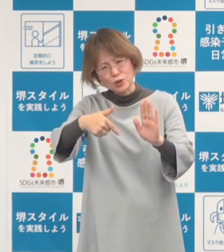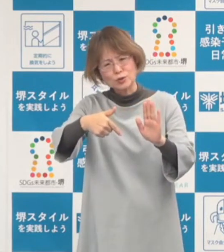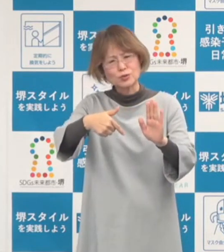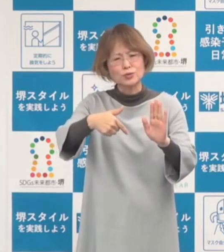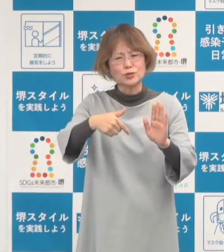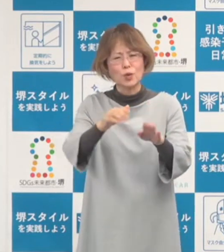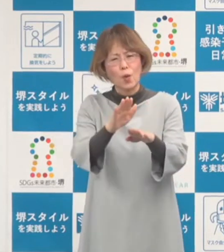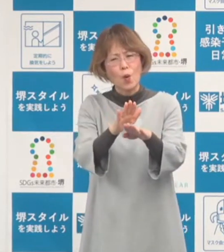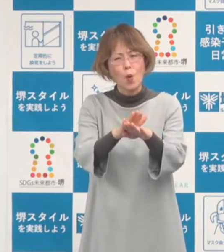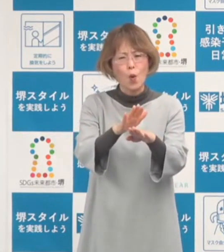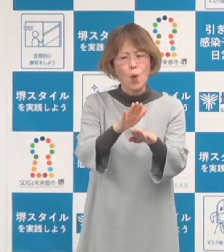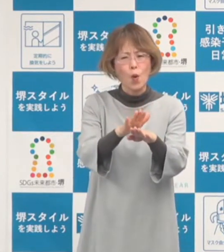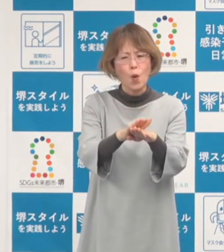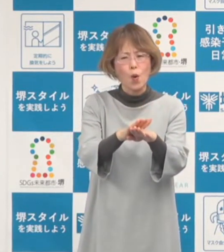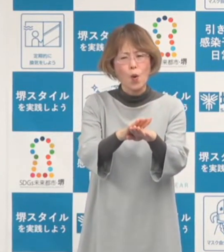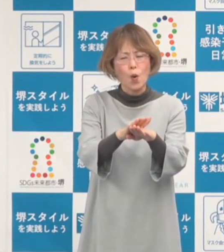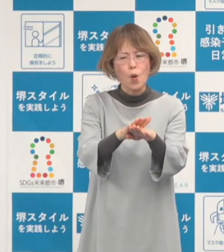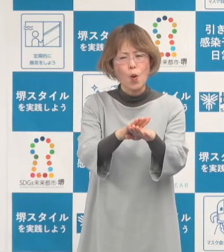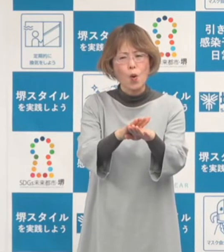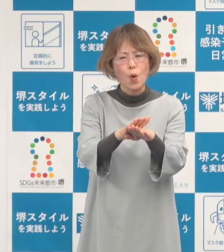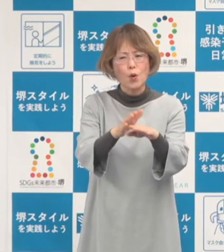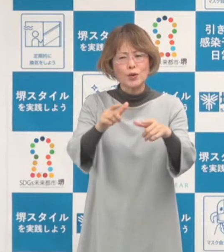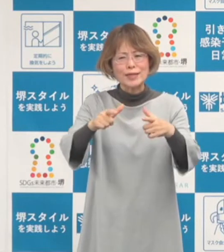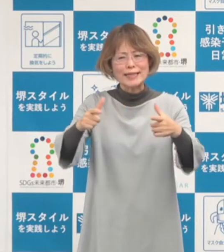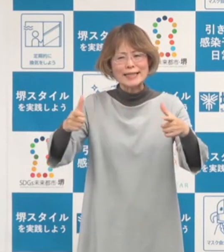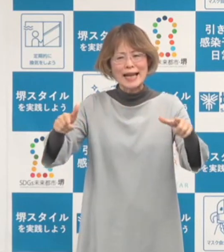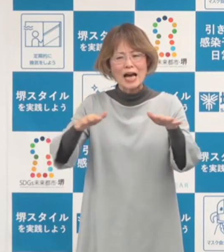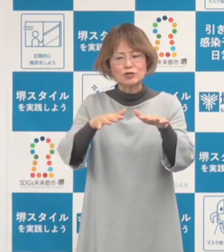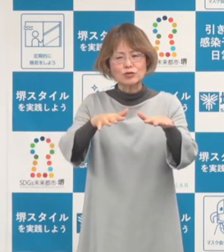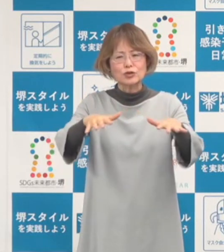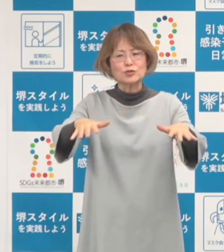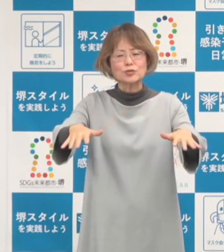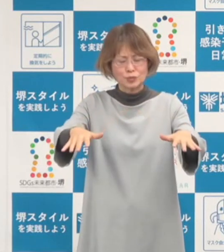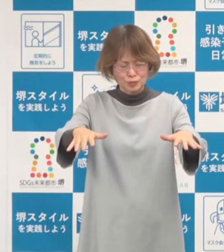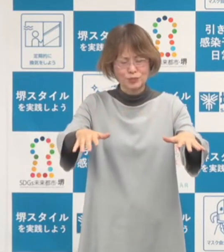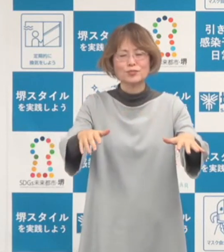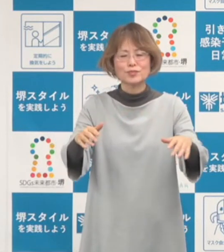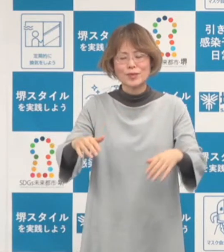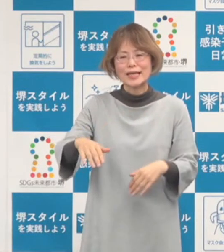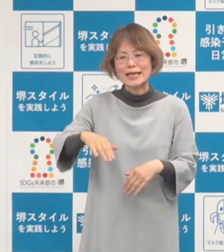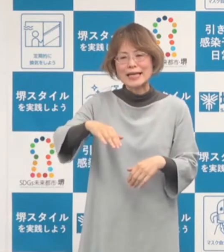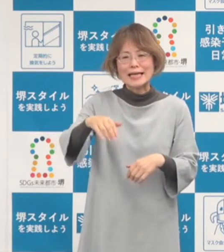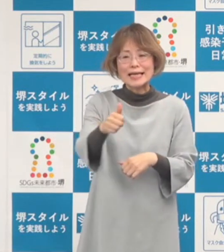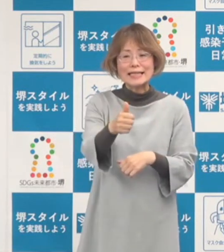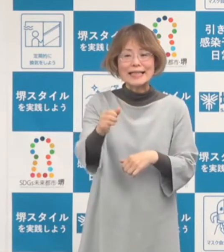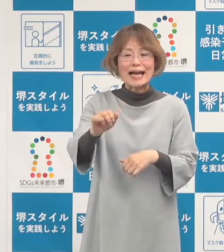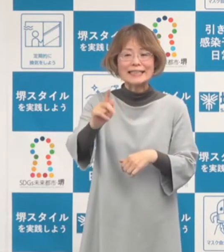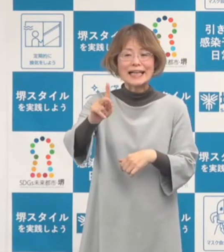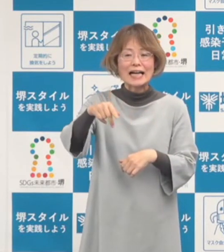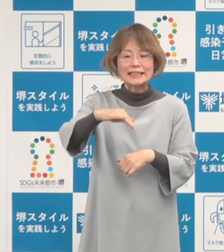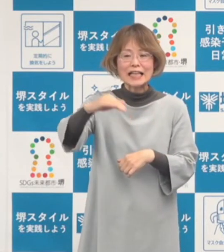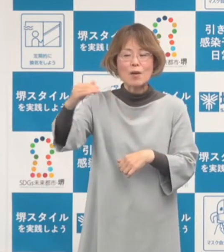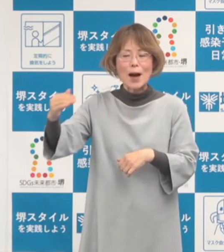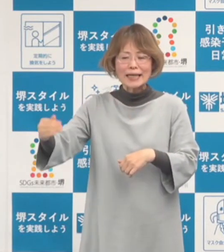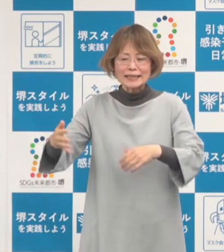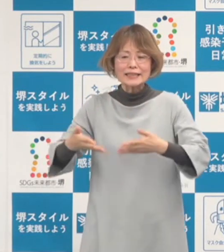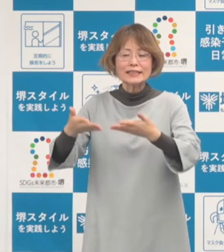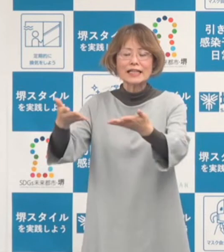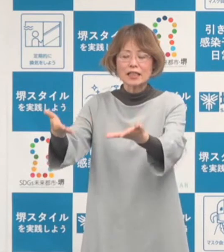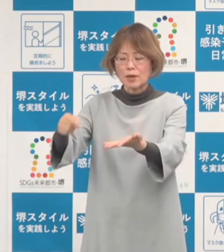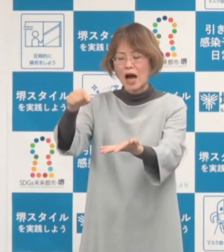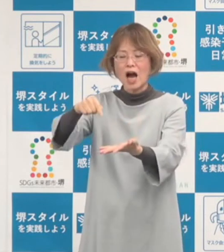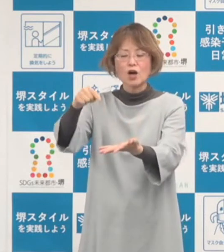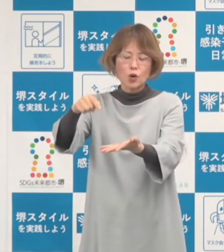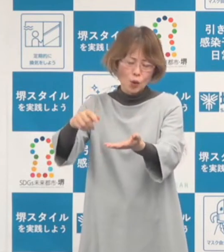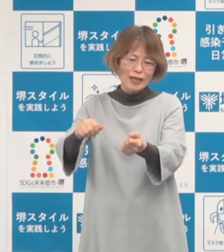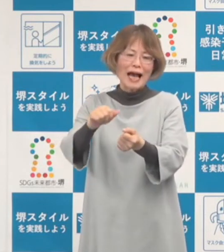をこう広く、特に代官山でアピールする上で2回目だけ出せば、これが堺キッチンなんだなという認識が当然広がるわけです